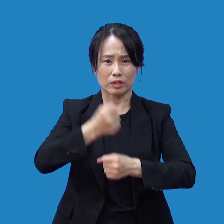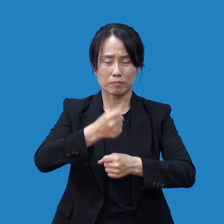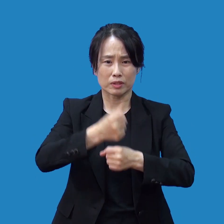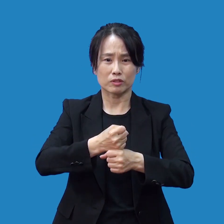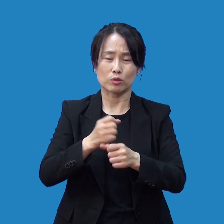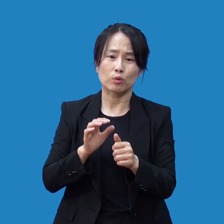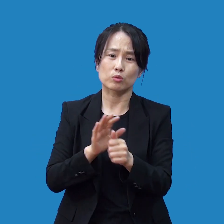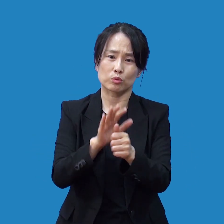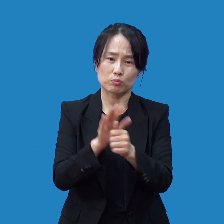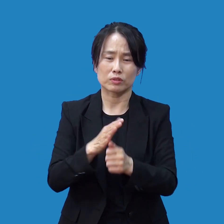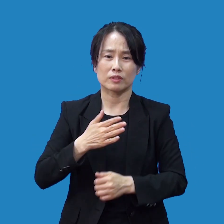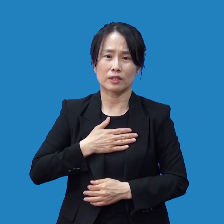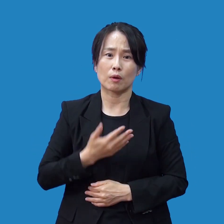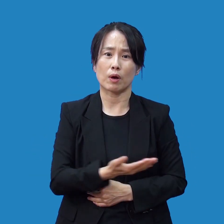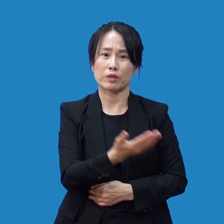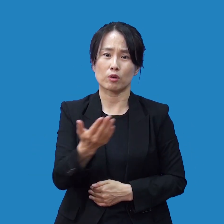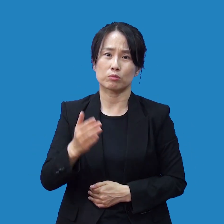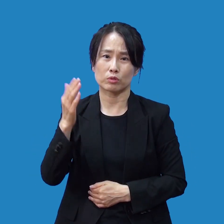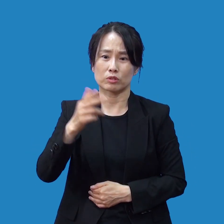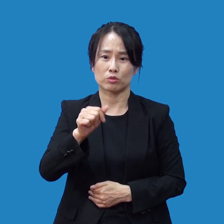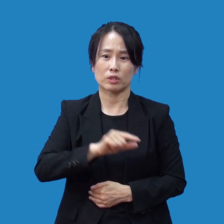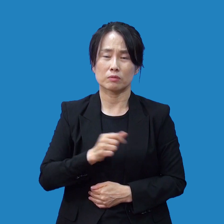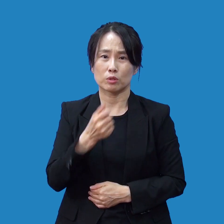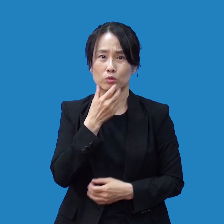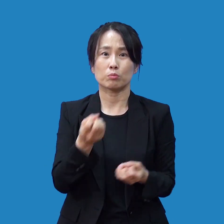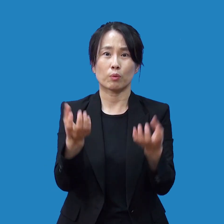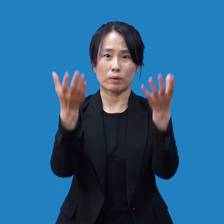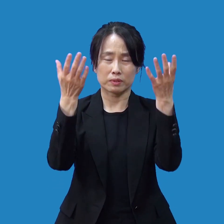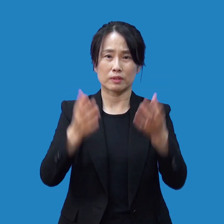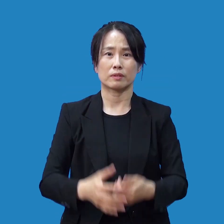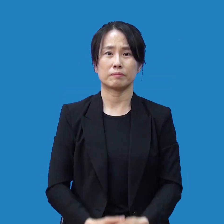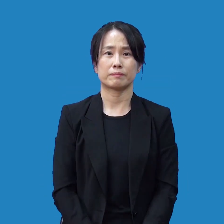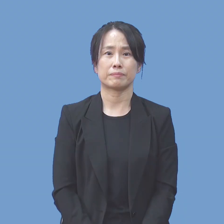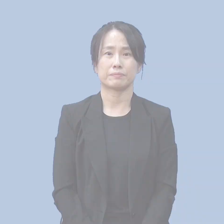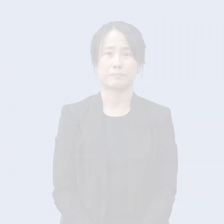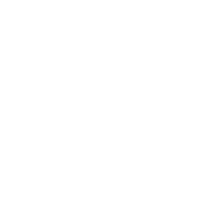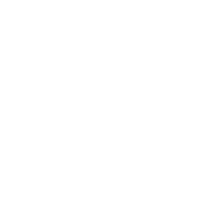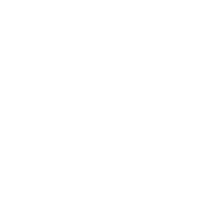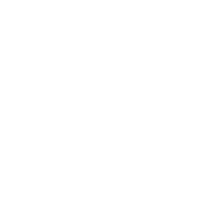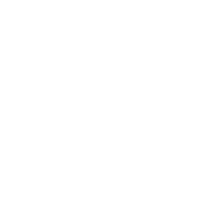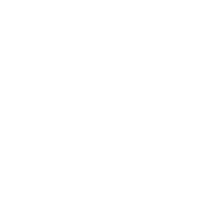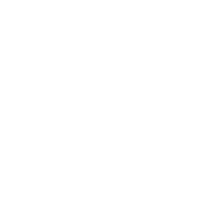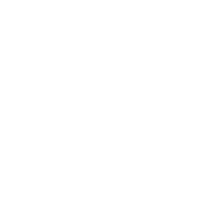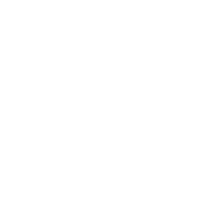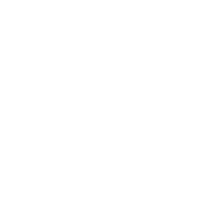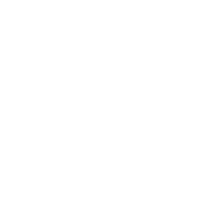여러분이 되기를 주의 이름으로 축원합니다.